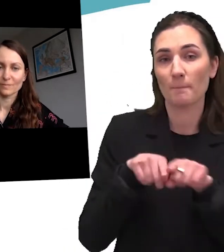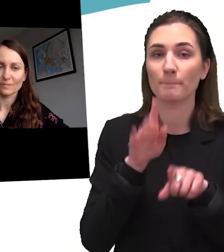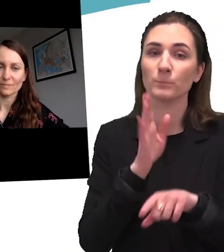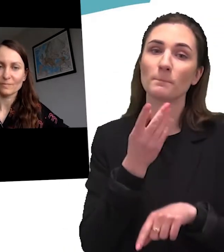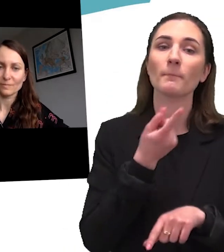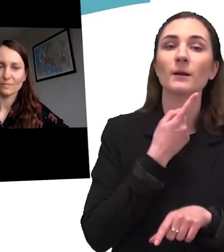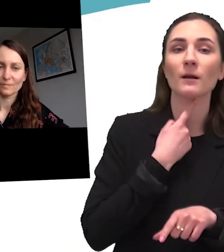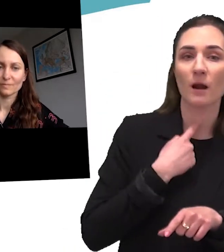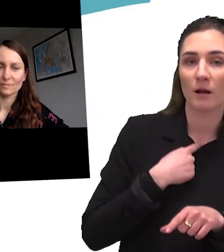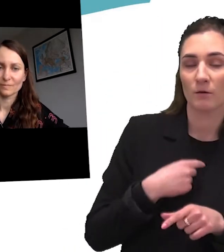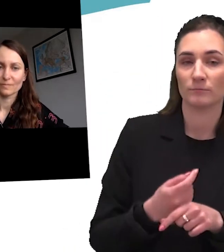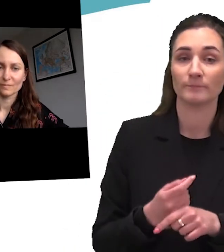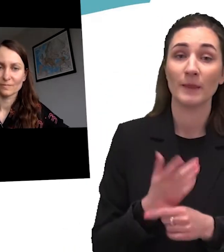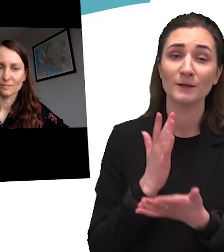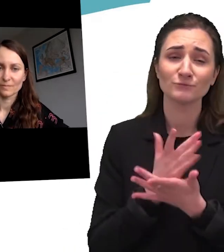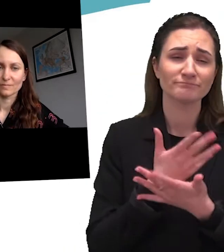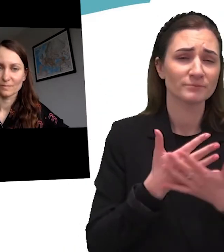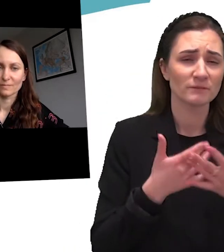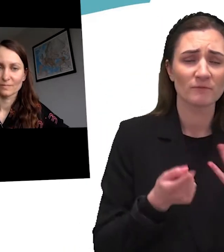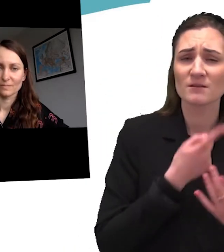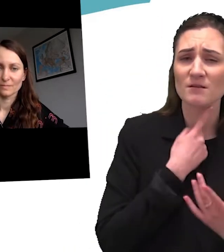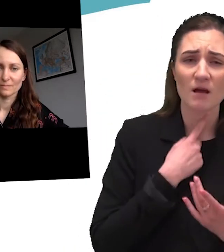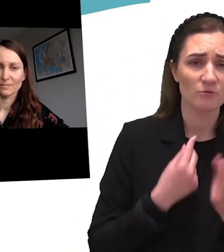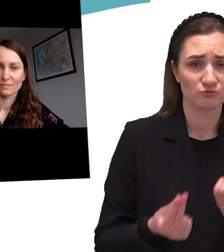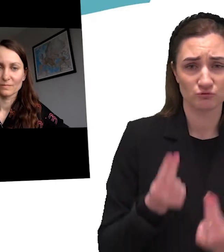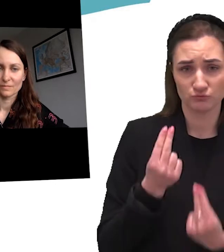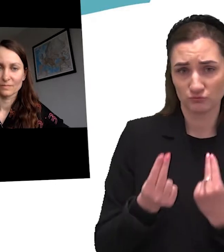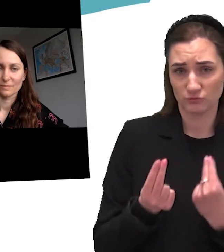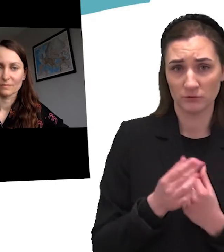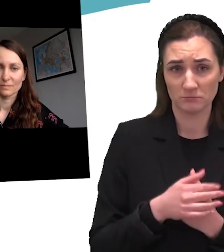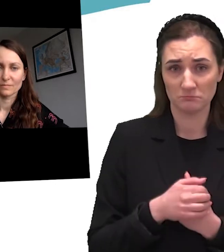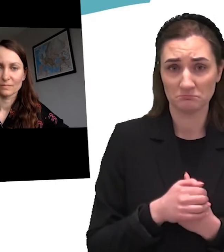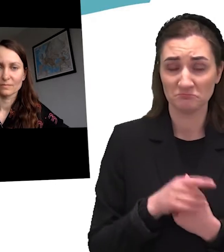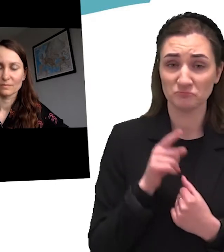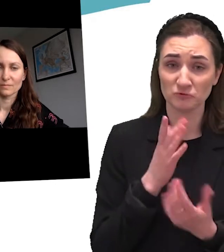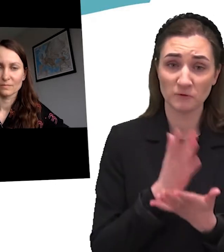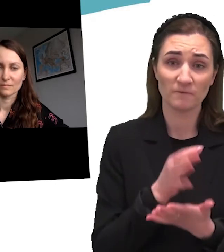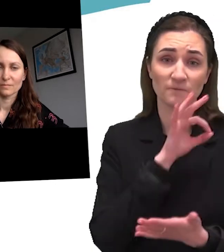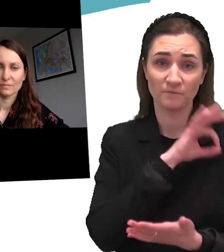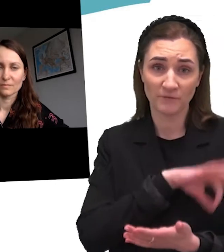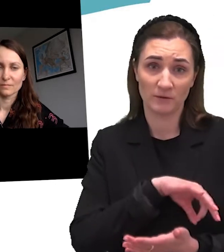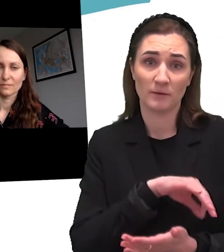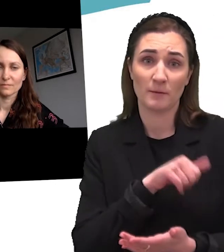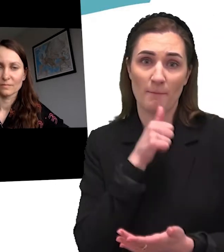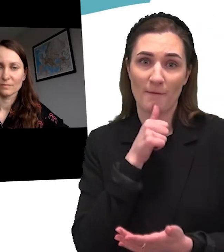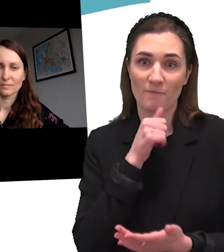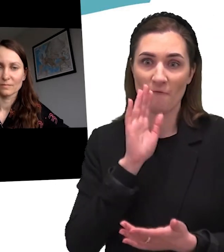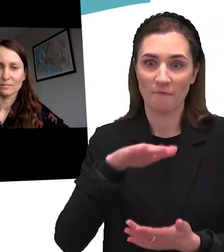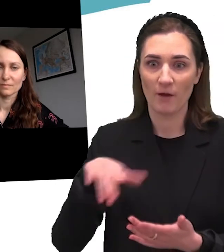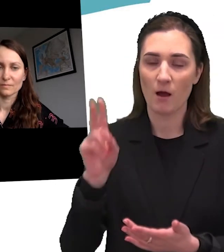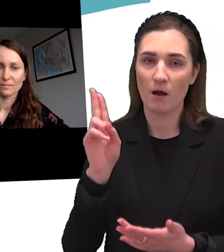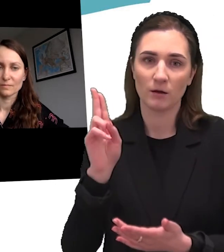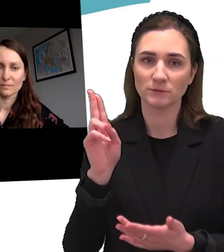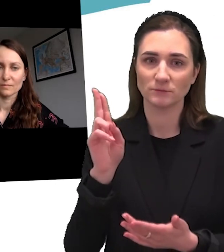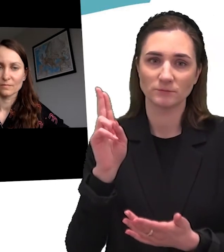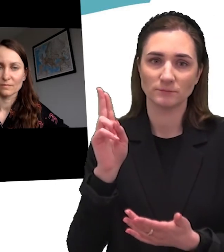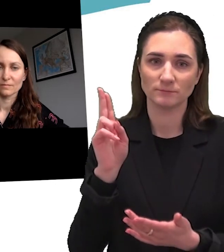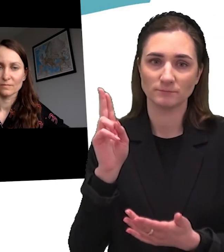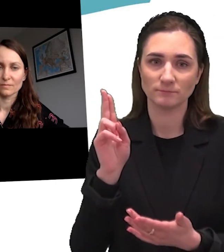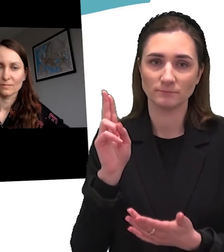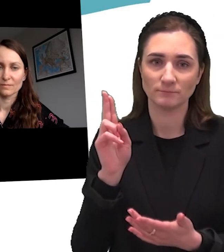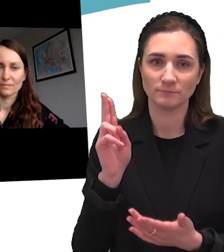dabar suvalgyti, tai paragausim. Yra įvairiausi ragavimo žaidimai. Tai šitas labai pasiteisina su tais